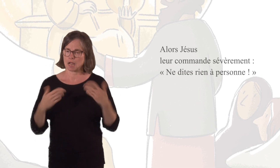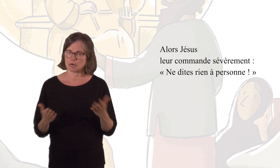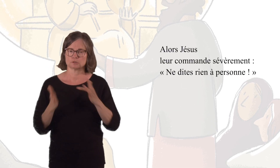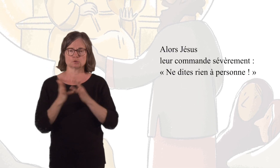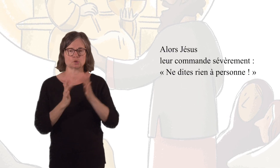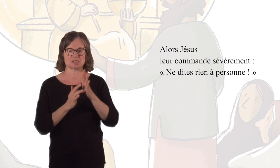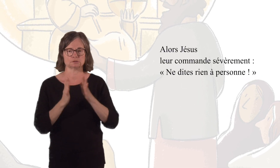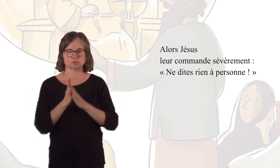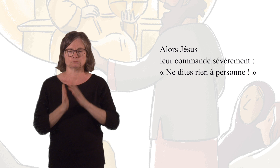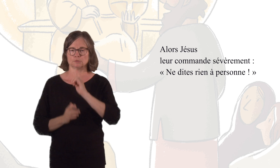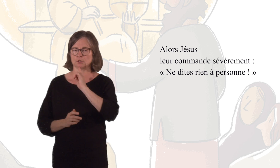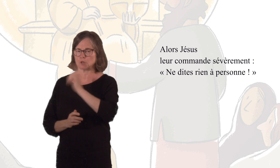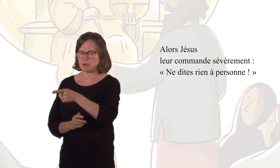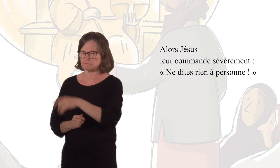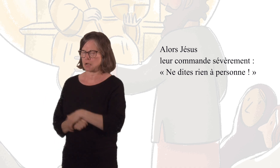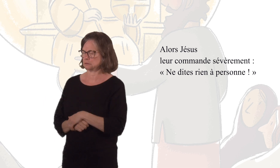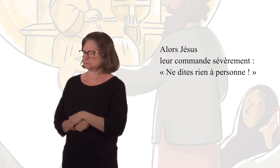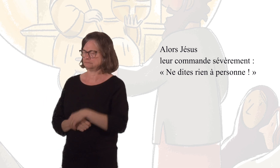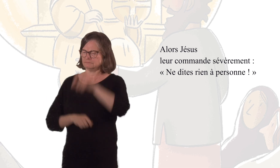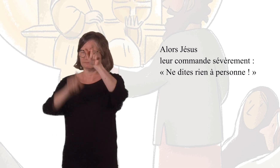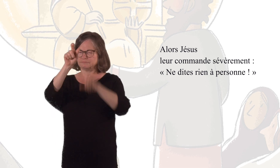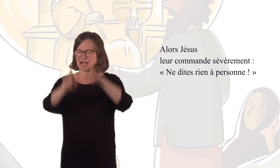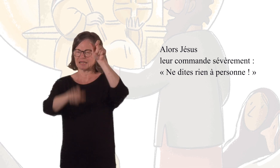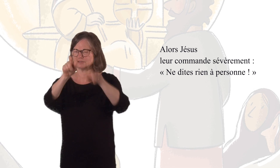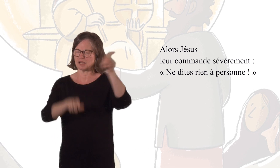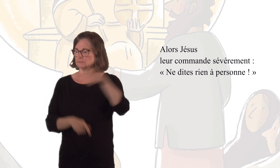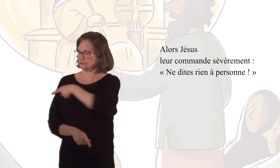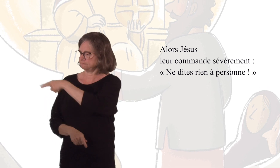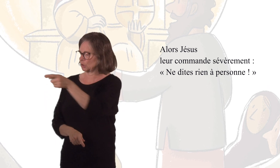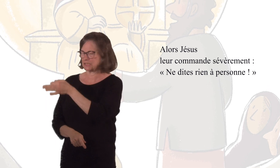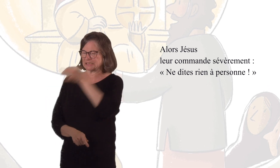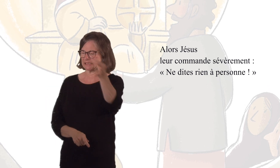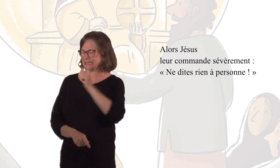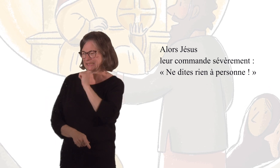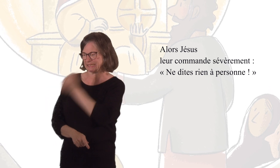Alors Jésus leur commande sévèrement : « Ne dites rien à personne. »